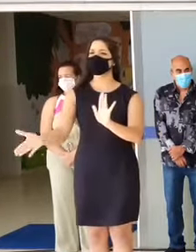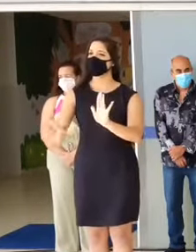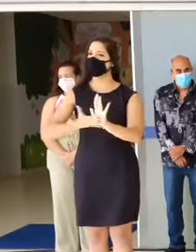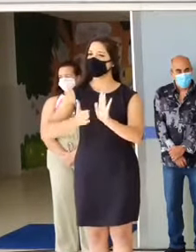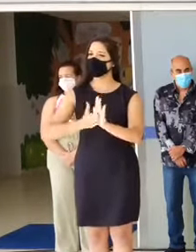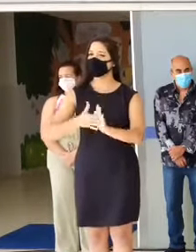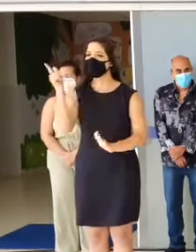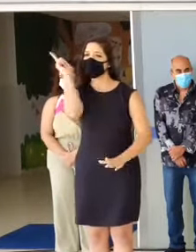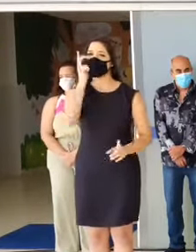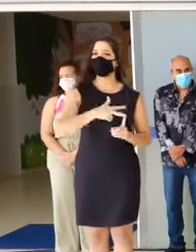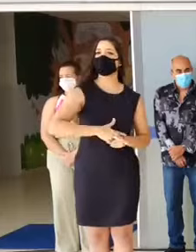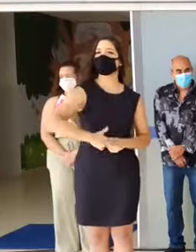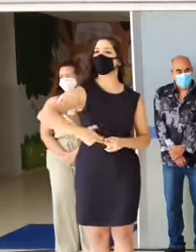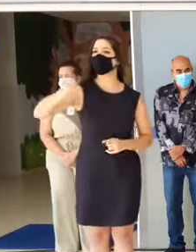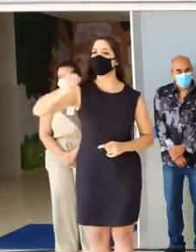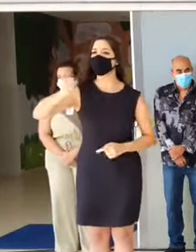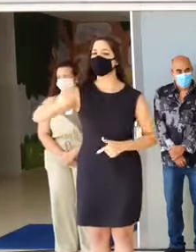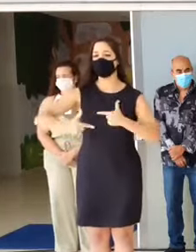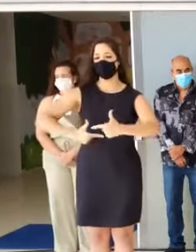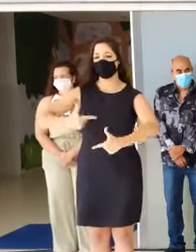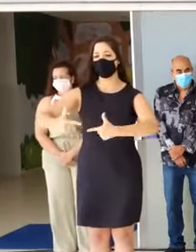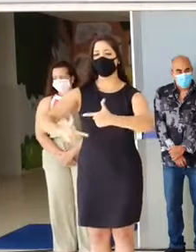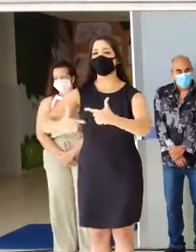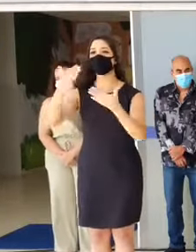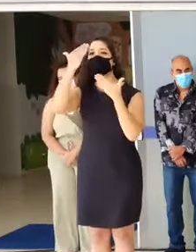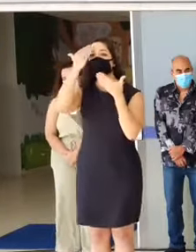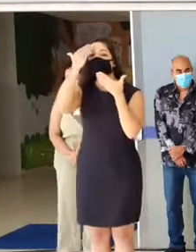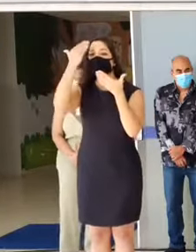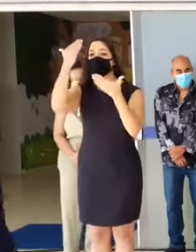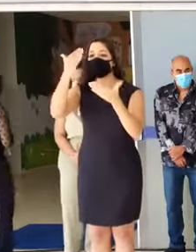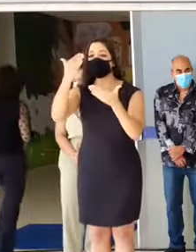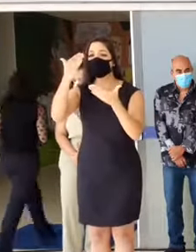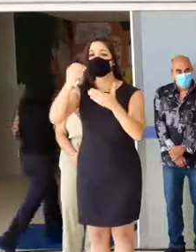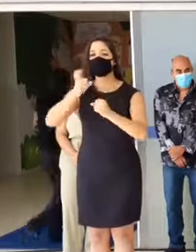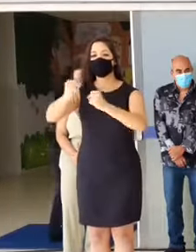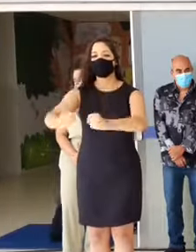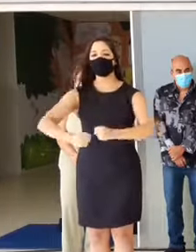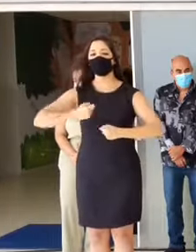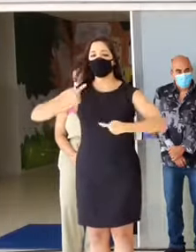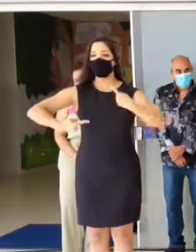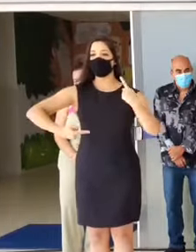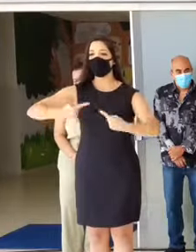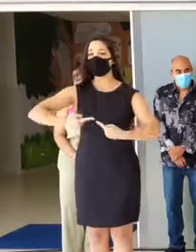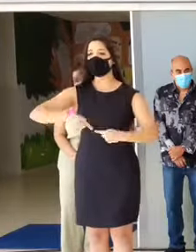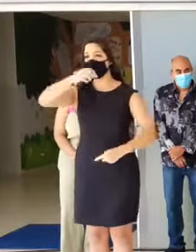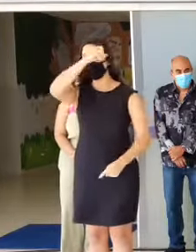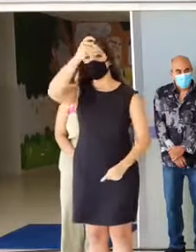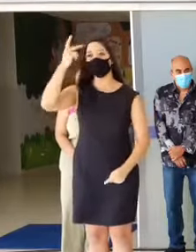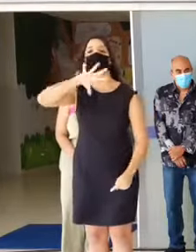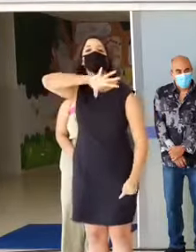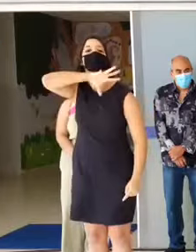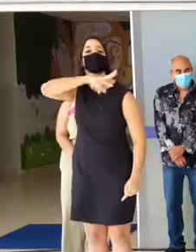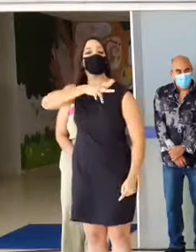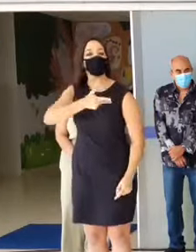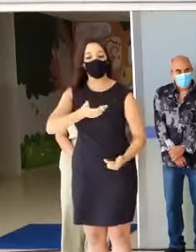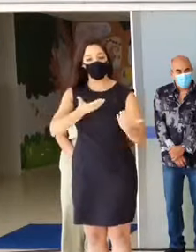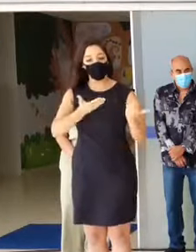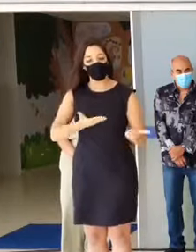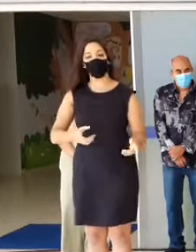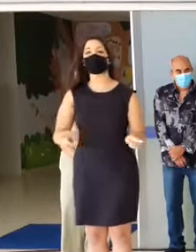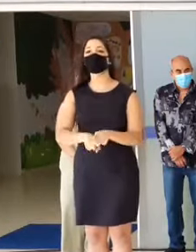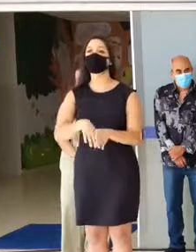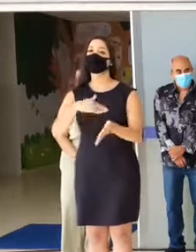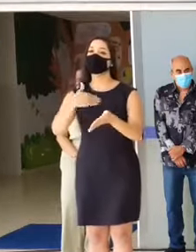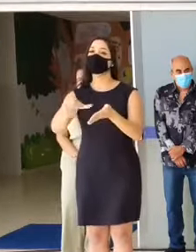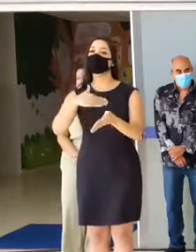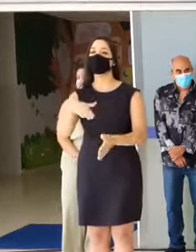de sucesso nessa empreitada. Queremos agradecer o empenho do Poder Público Municipal, na pessoa do prefeito Adelmo e do